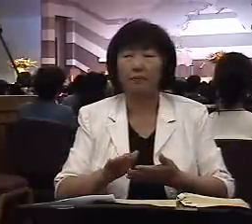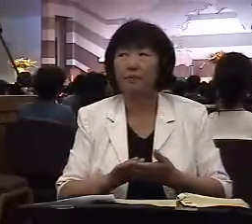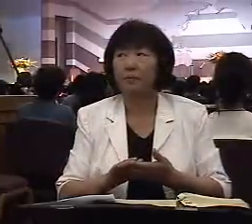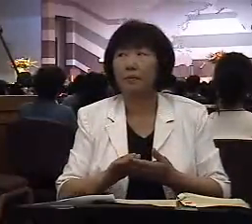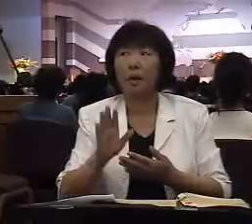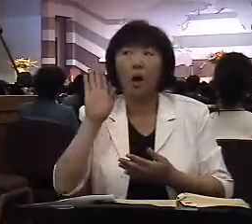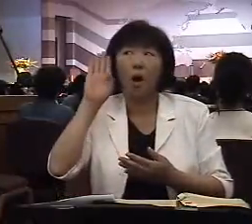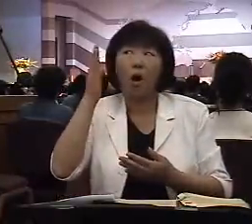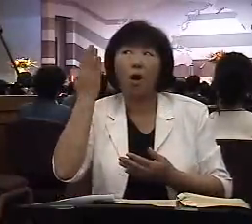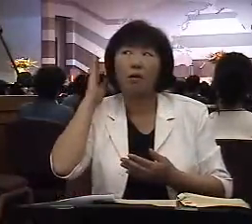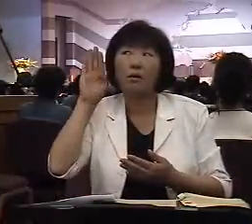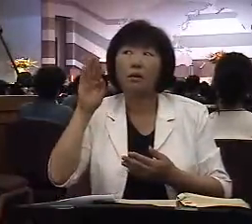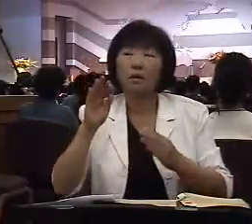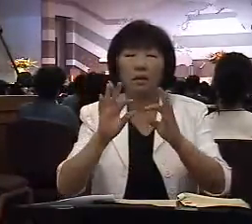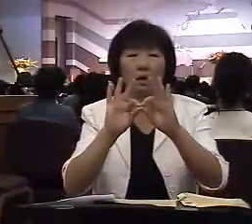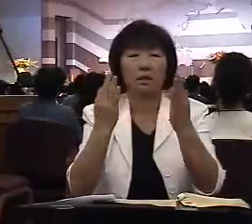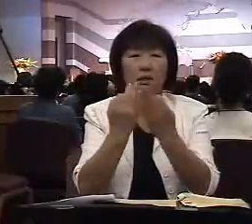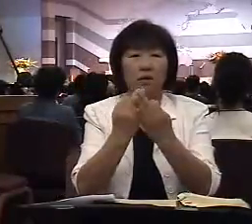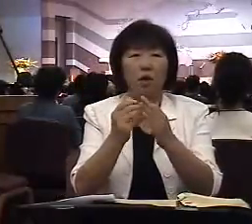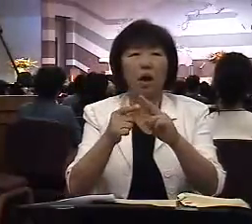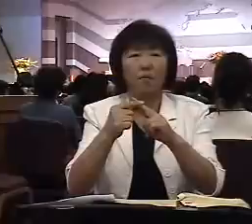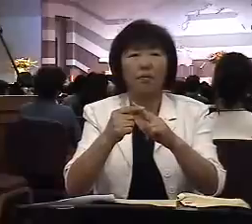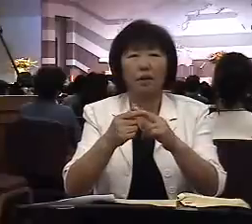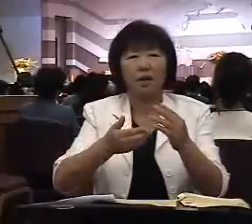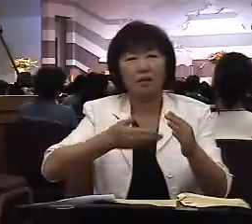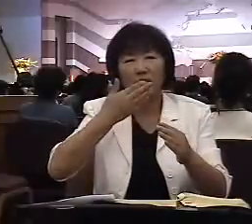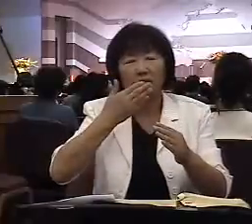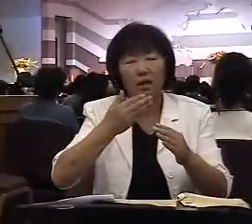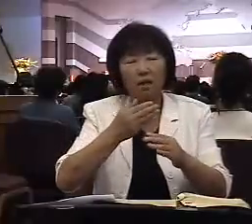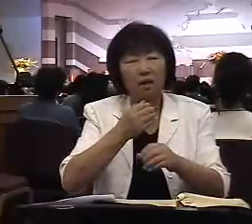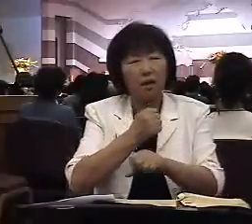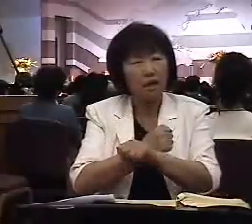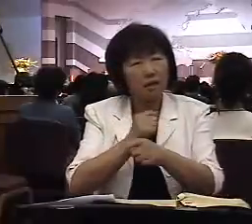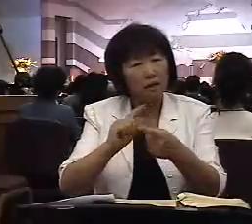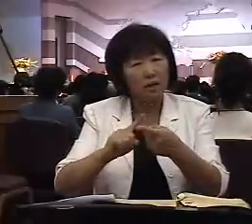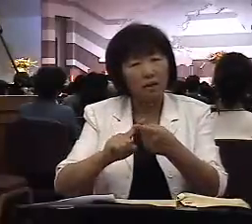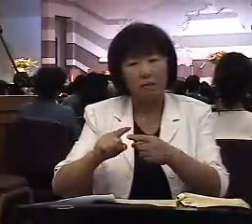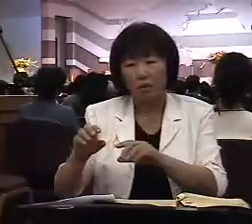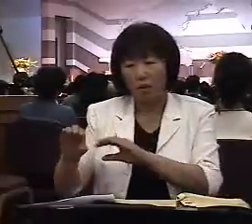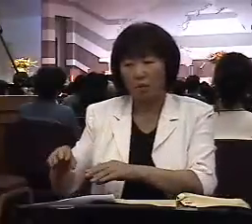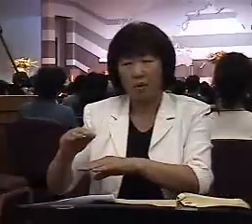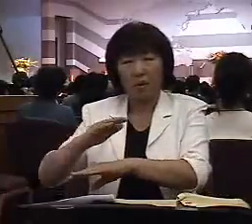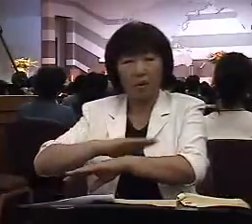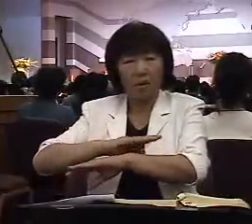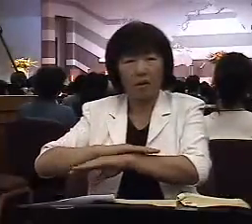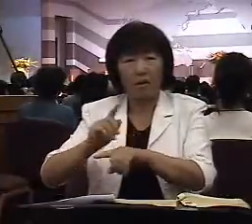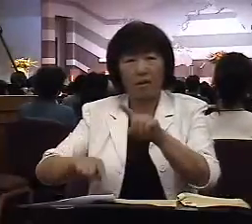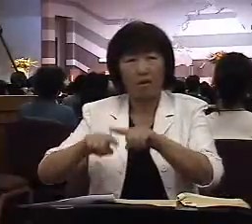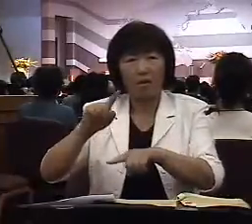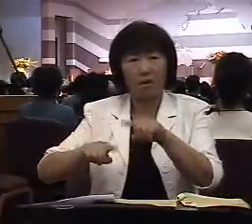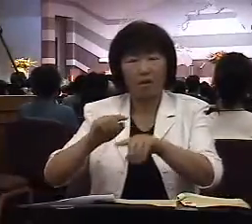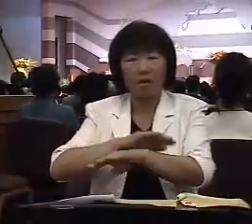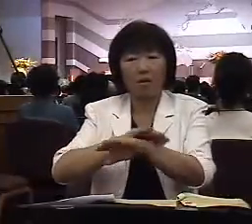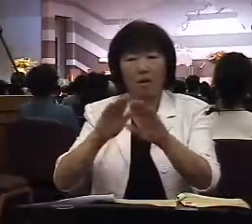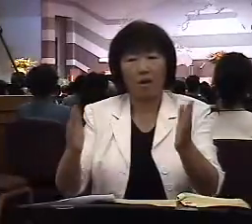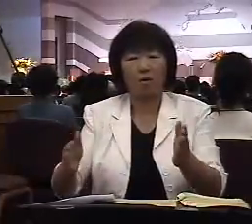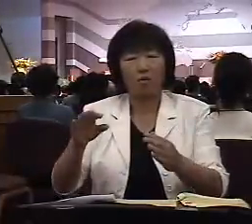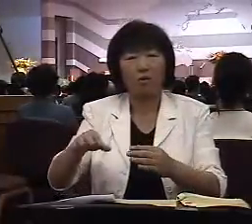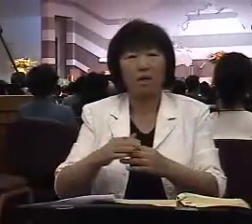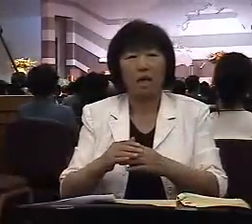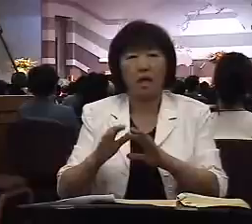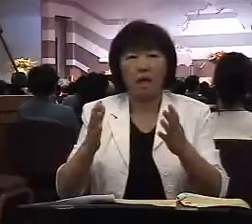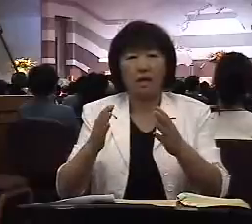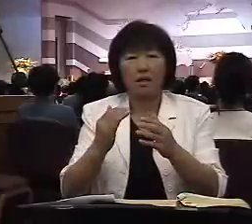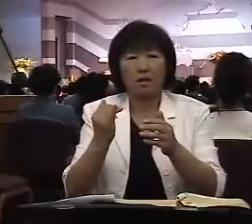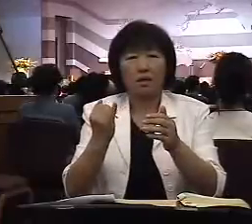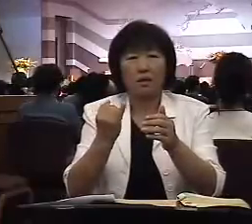제가 얼마 전에 가족들과 함께 식사를 하는데 그 바로 옆에 있는 테이블에서 아기가 그